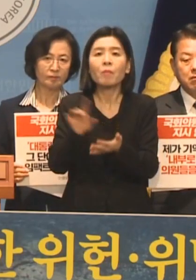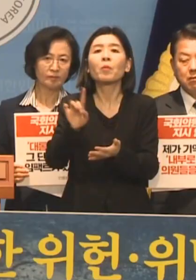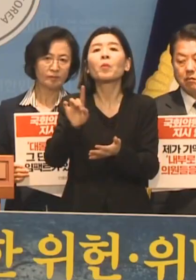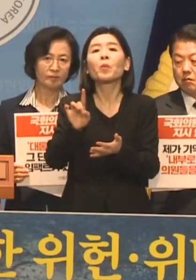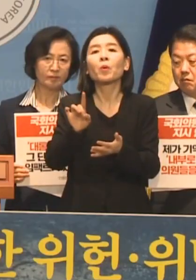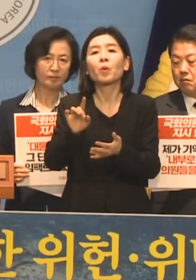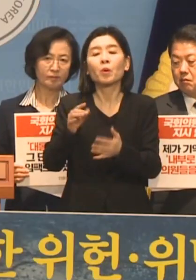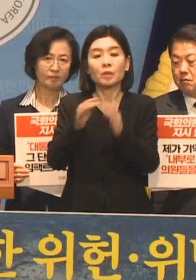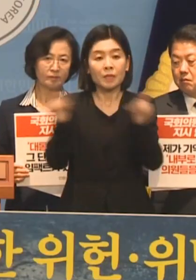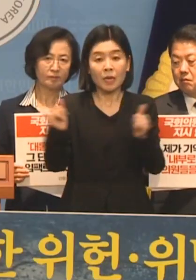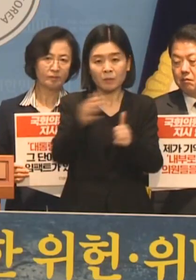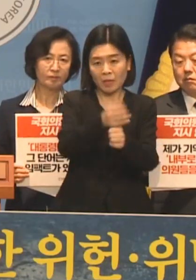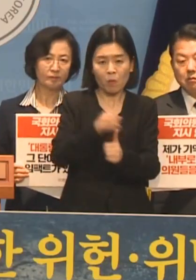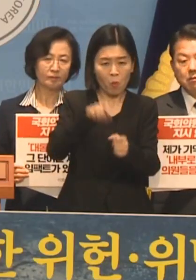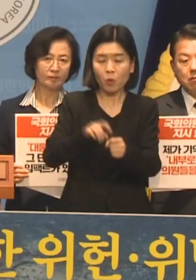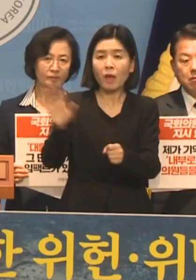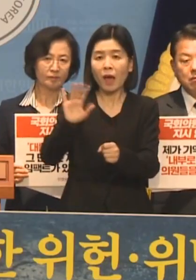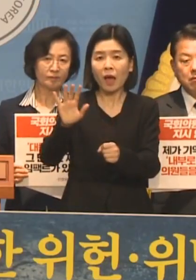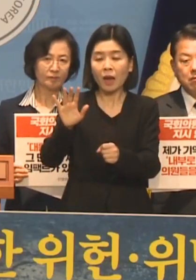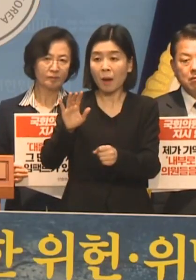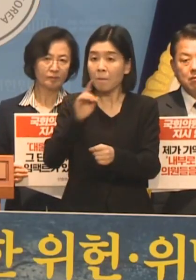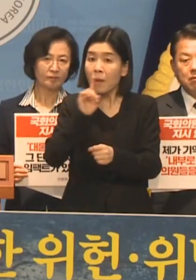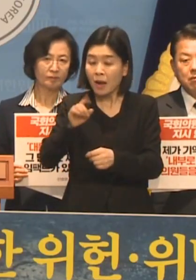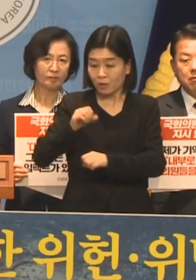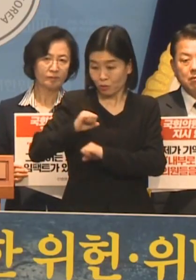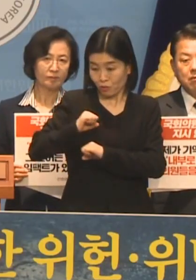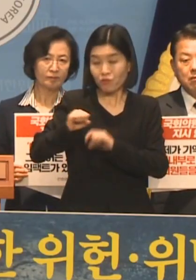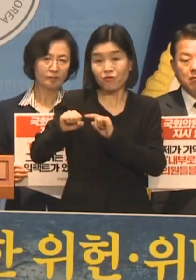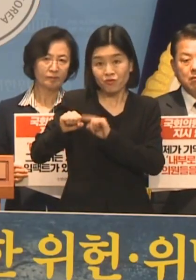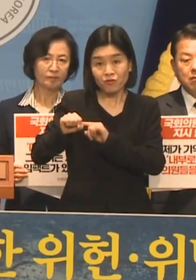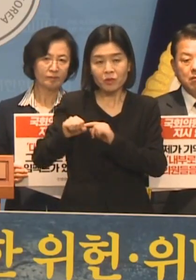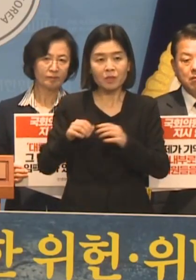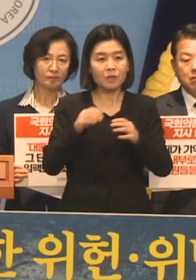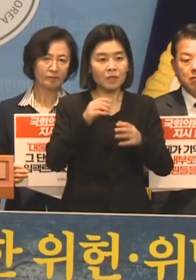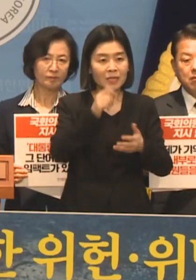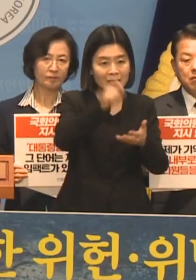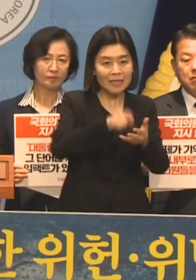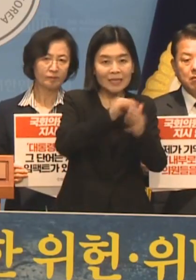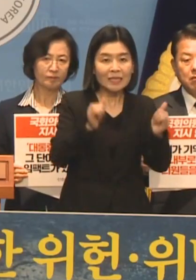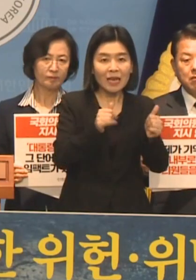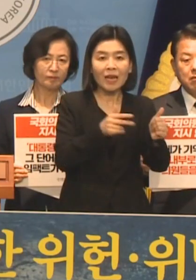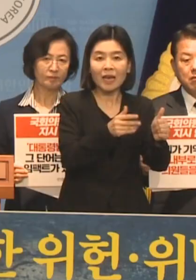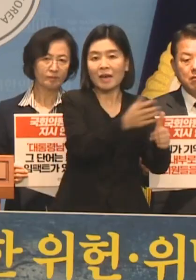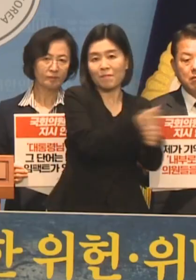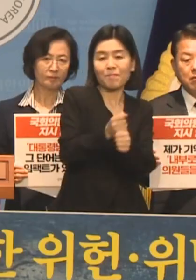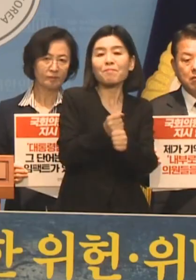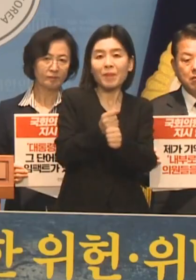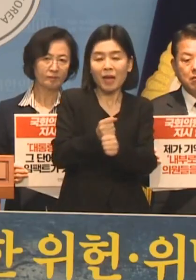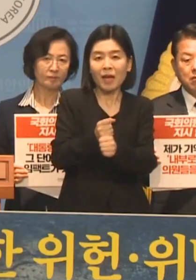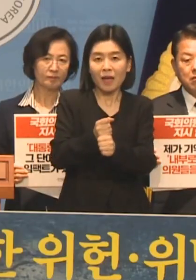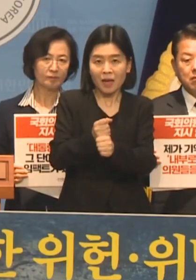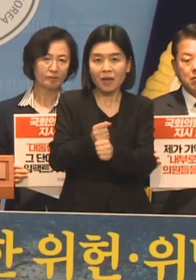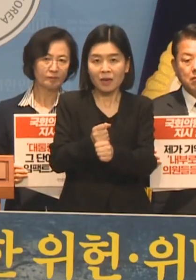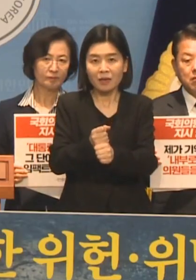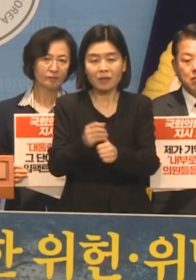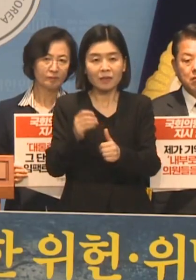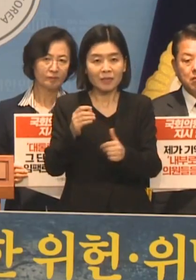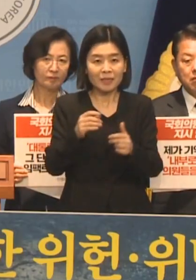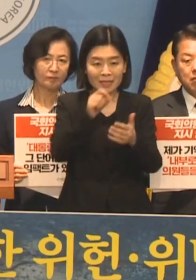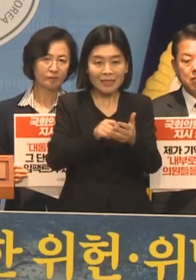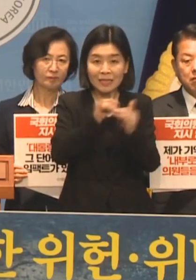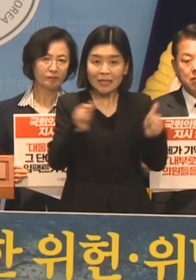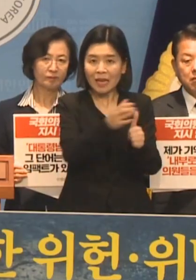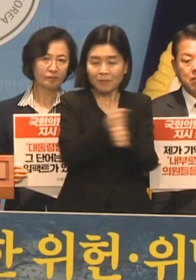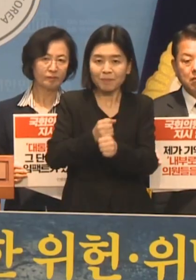군은 취재진의 사다리를 빼앗고 시민을 연행하고 심지어 케이블 타이로 기자를 체포하려